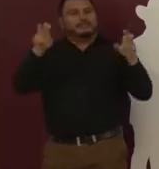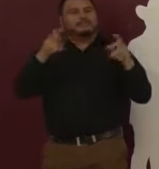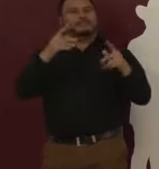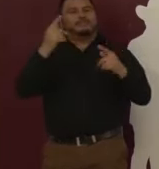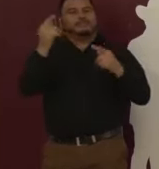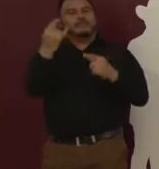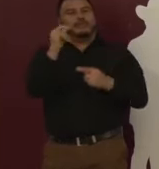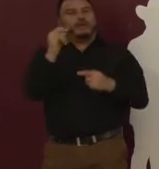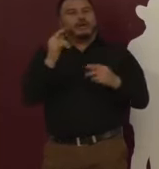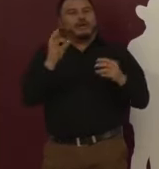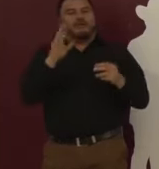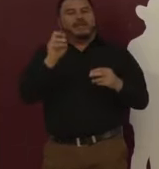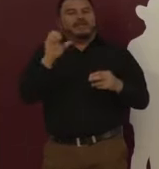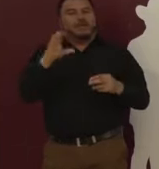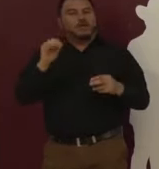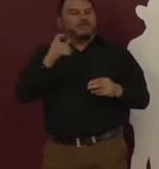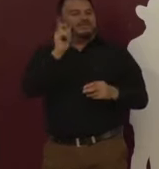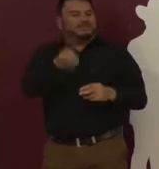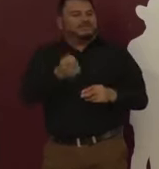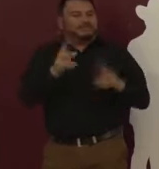Es un programa para aumentar,